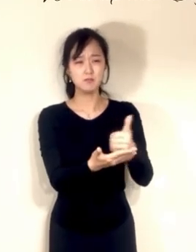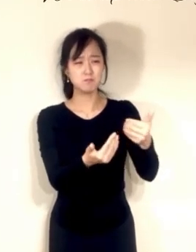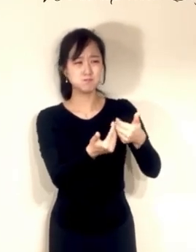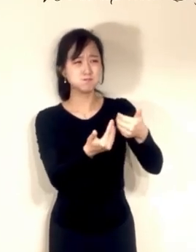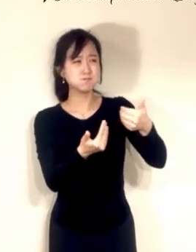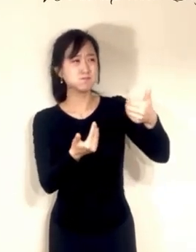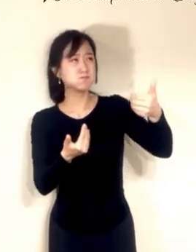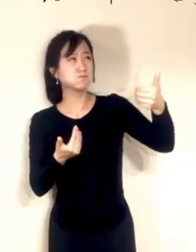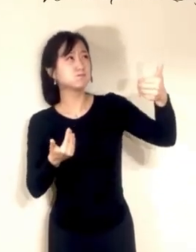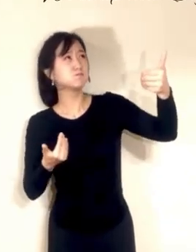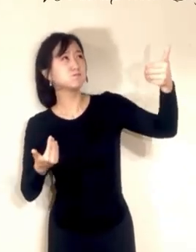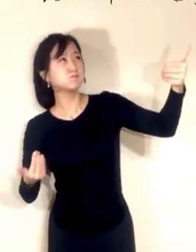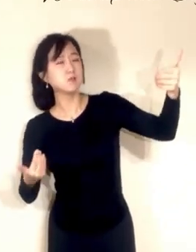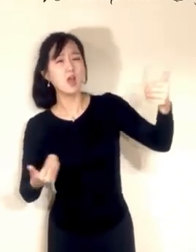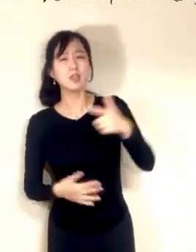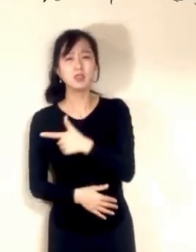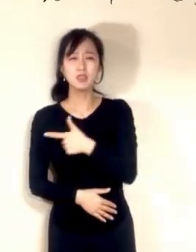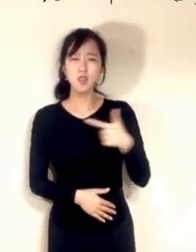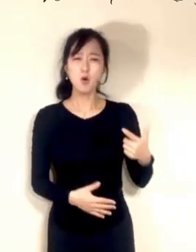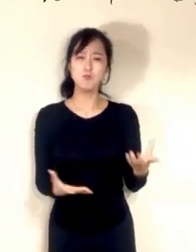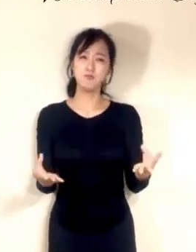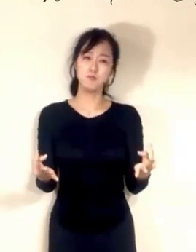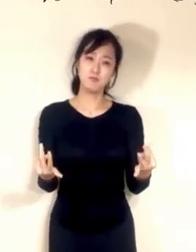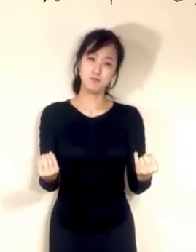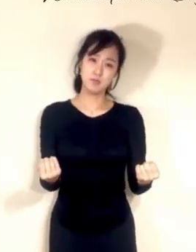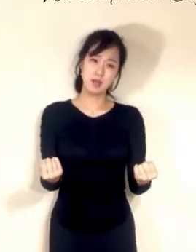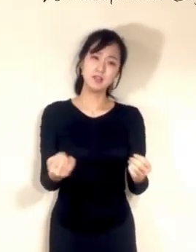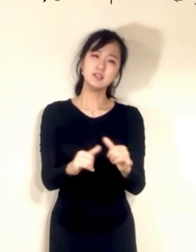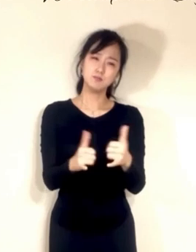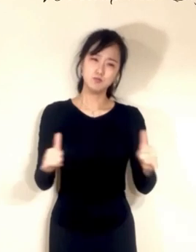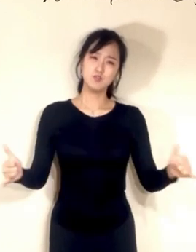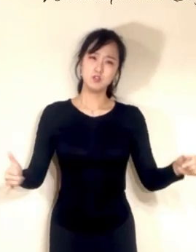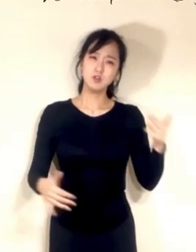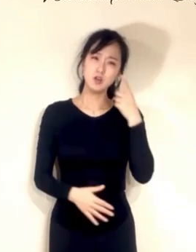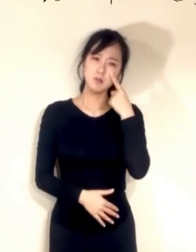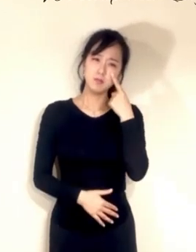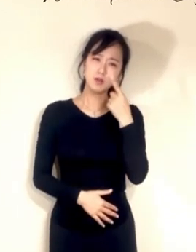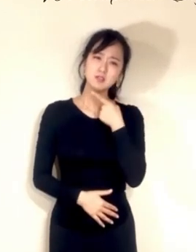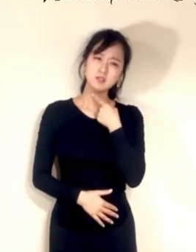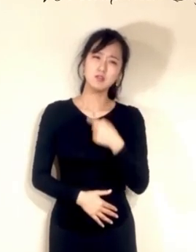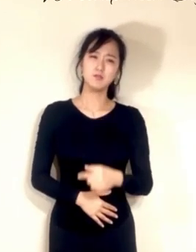예수님을 잃어버리는 너무나 많은 분들을 봤다는 것입니다.